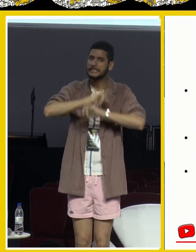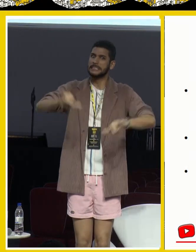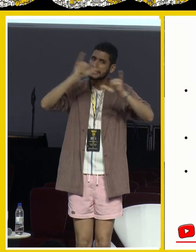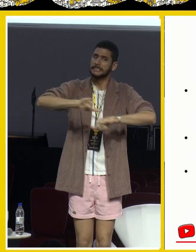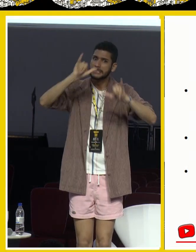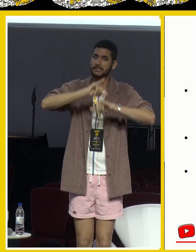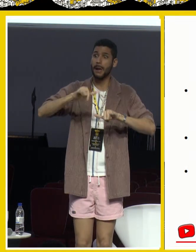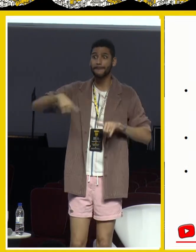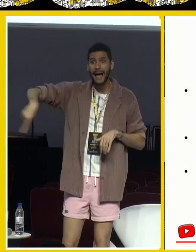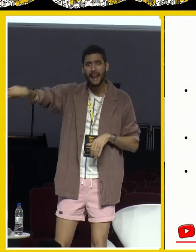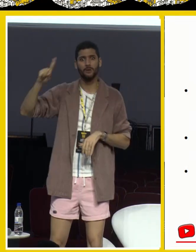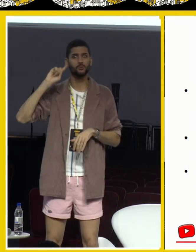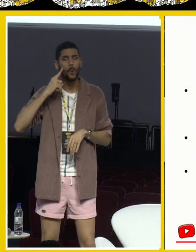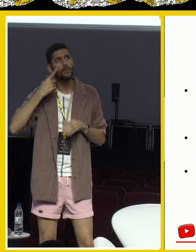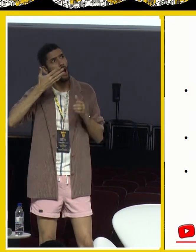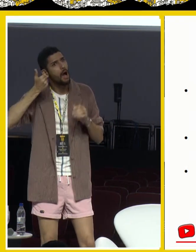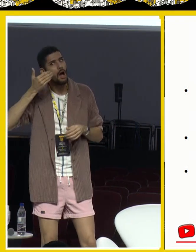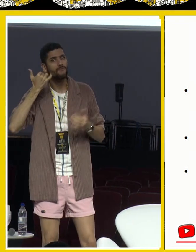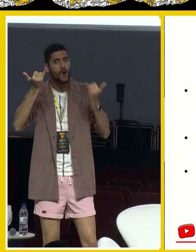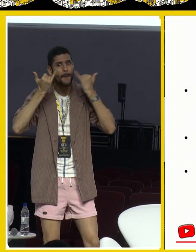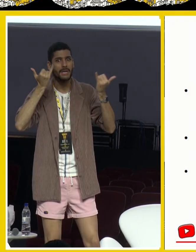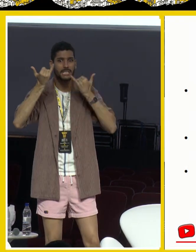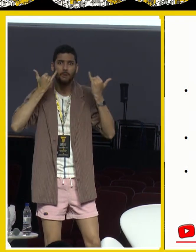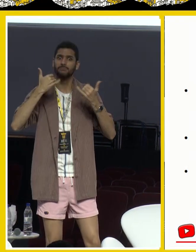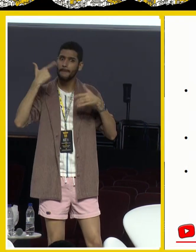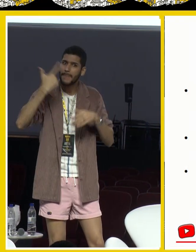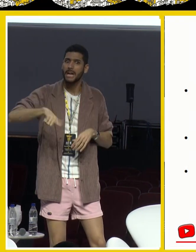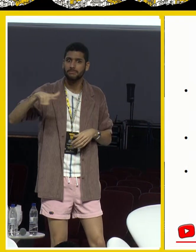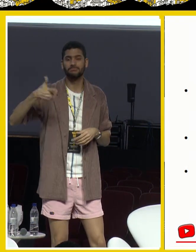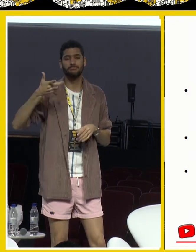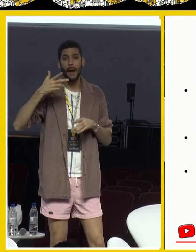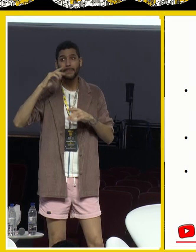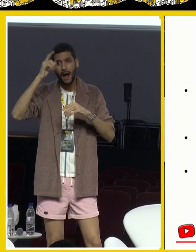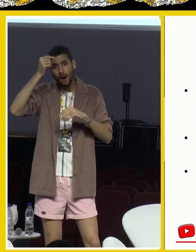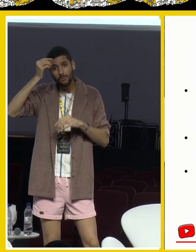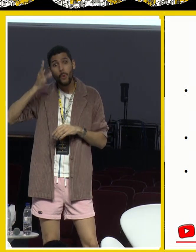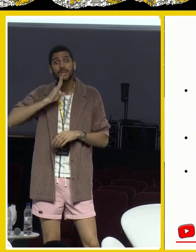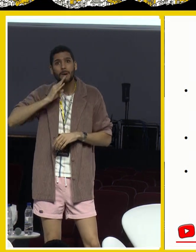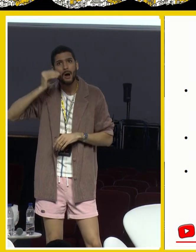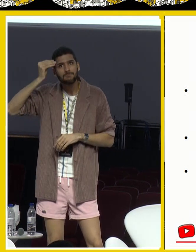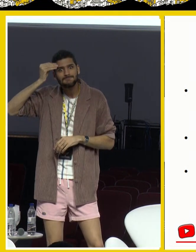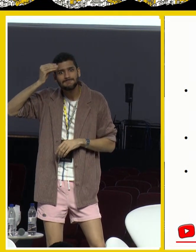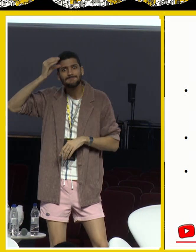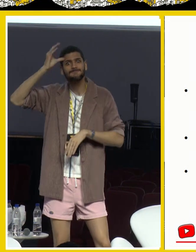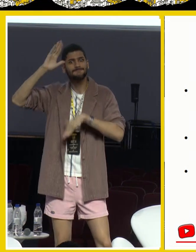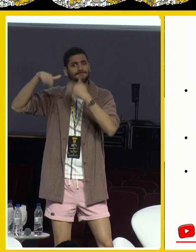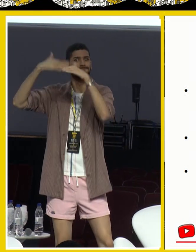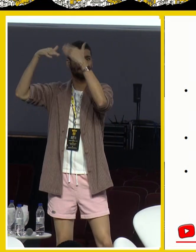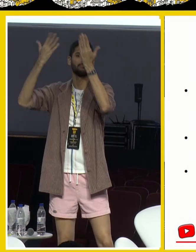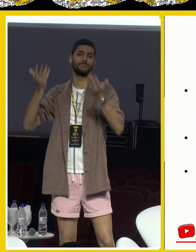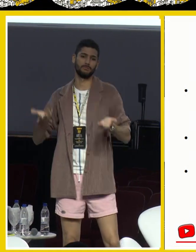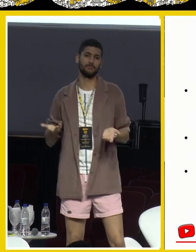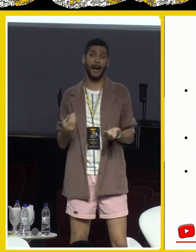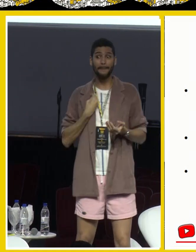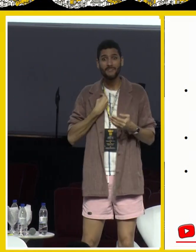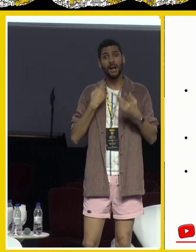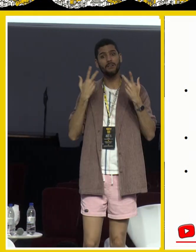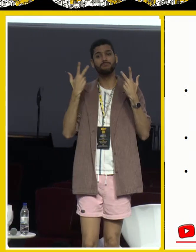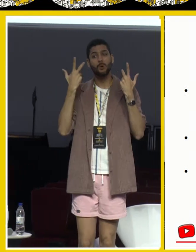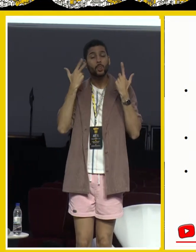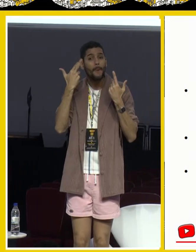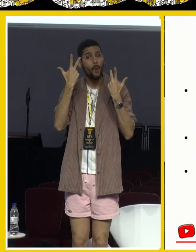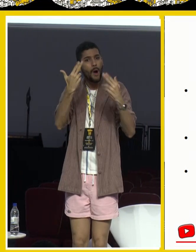criar no canal vou começar a divulgar vou começar a trabalhar para que os surdos tenham informações também a cada dia mais para que possa conhecer e